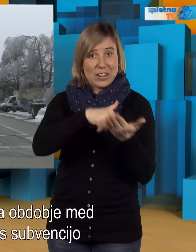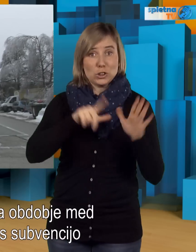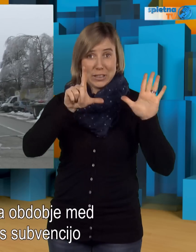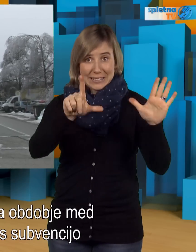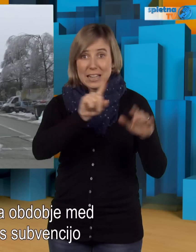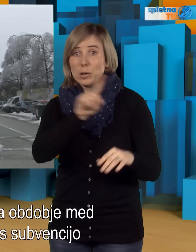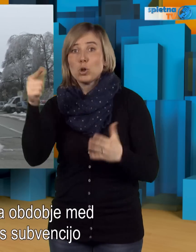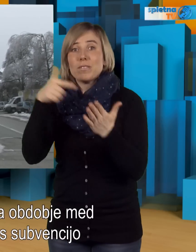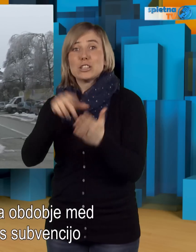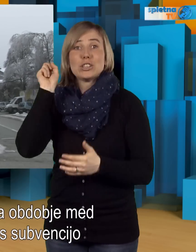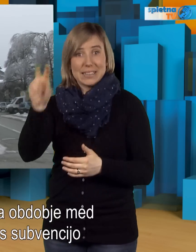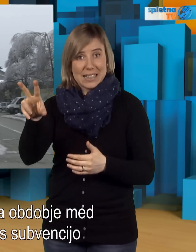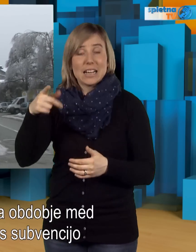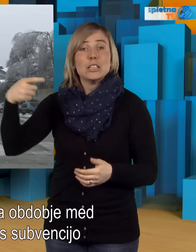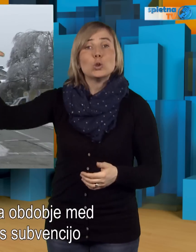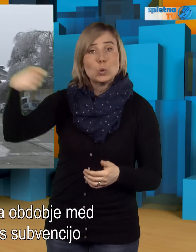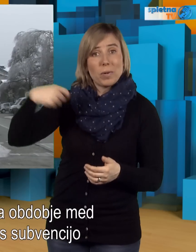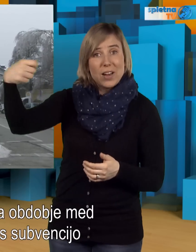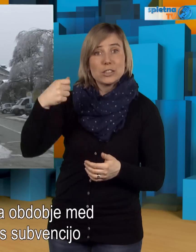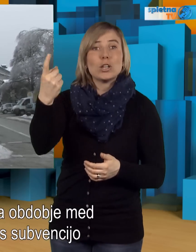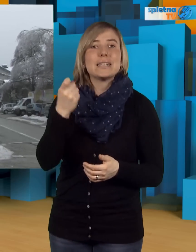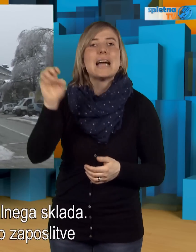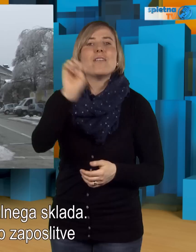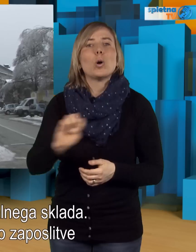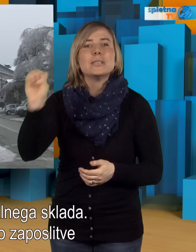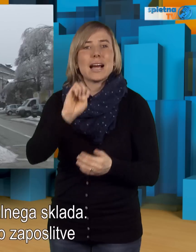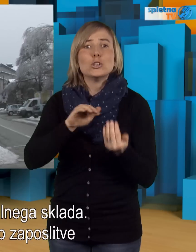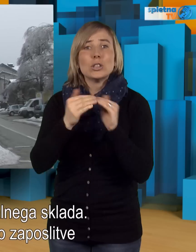2007-2013 s subvencijo iz Evropskega socialnega sklada.